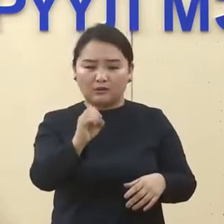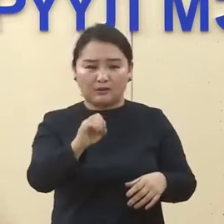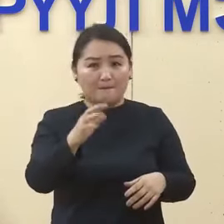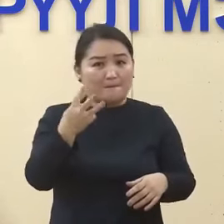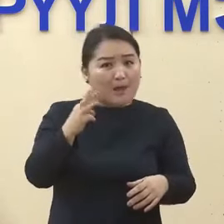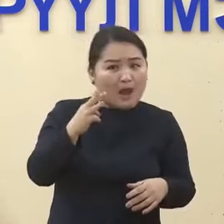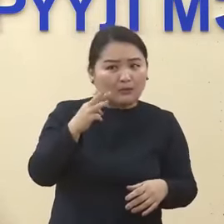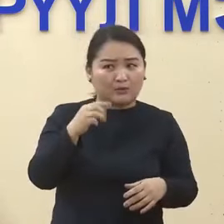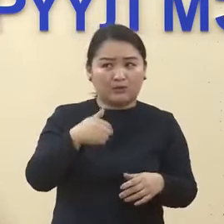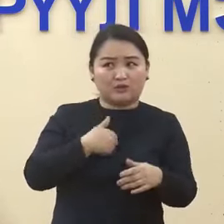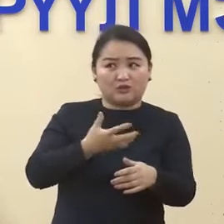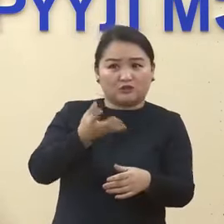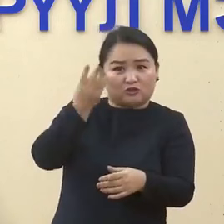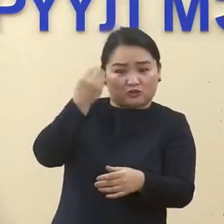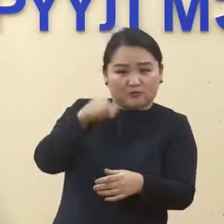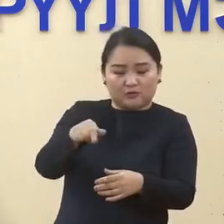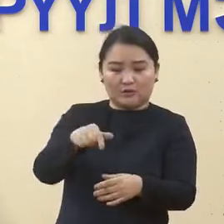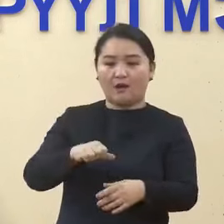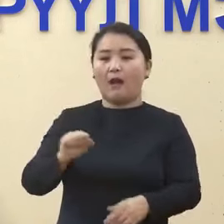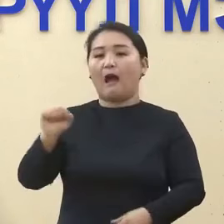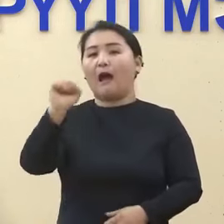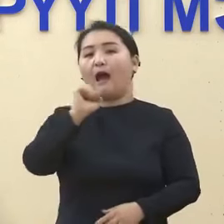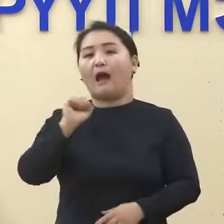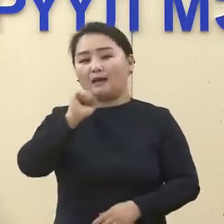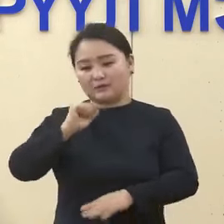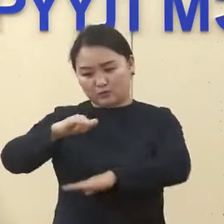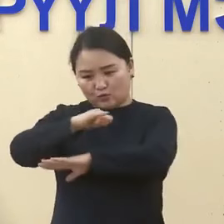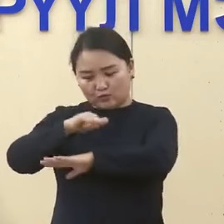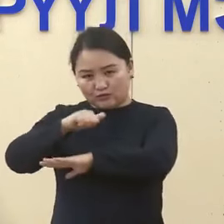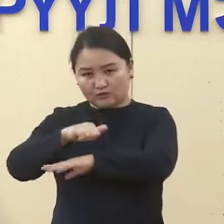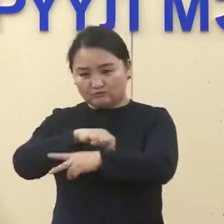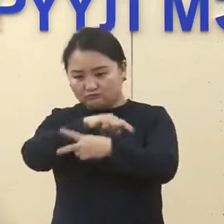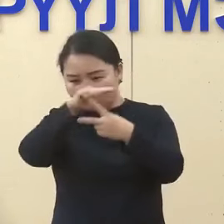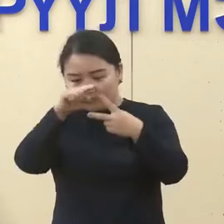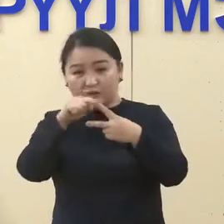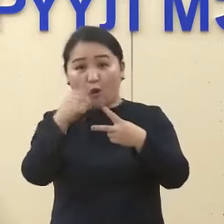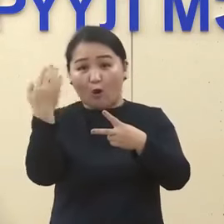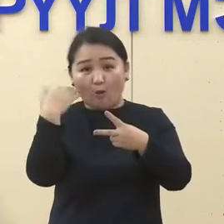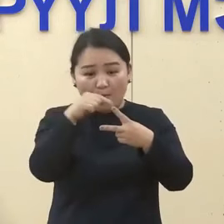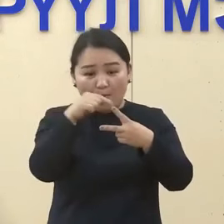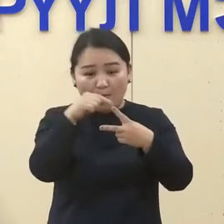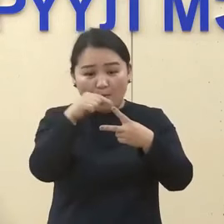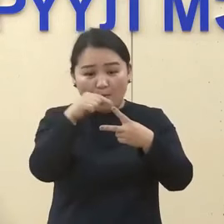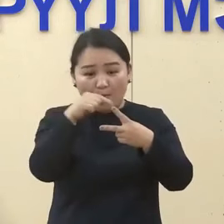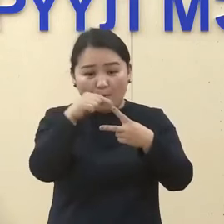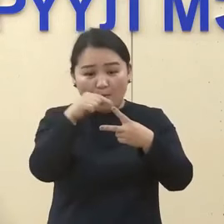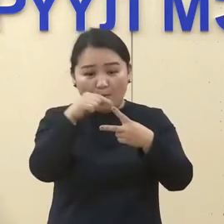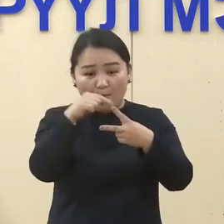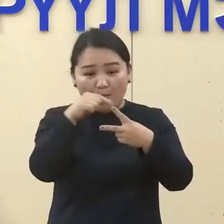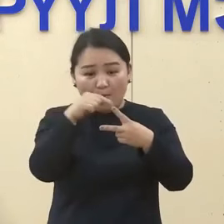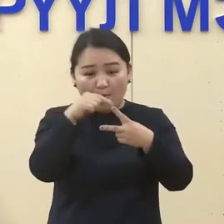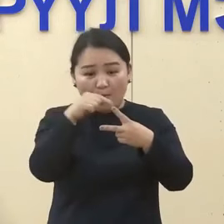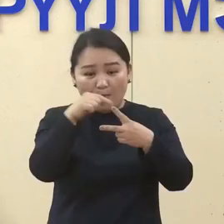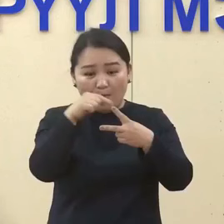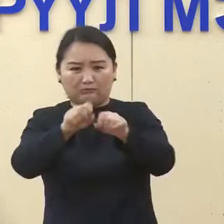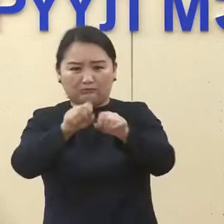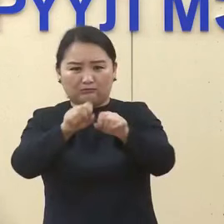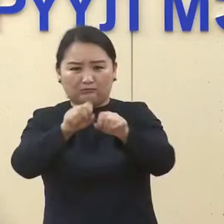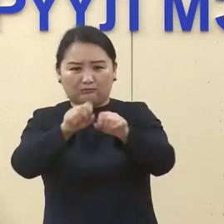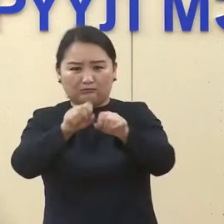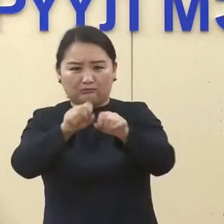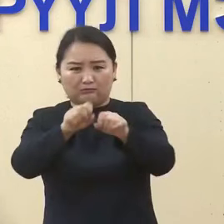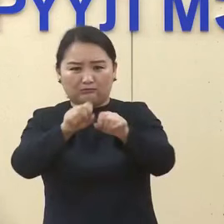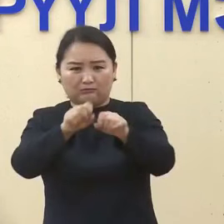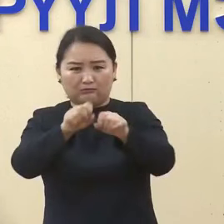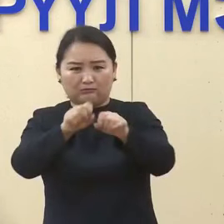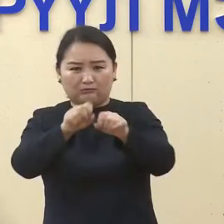Азийн орнуудад хоёр дахь давлгааны эхлэл тавигдсан байна. Тэгэхээр цаашдаа энэ өвчин бол хідэн ч давлгаагаар явж одоо болцсоггүй байгаа